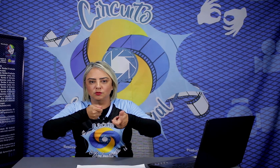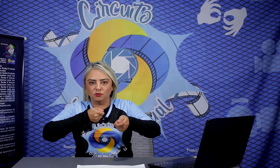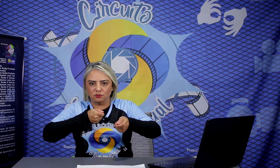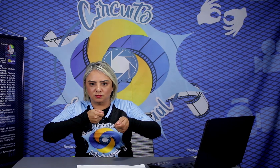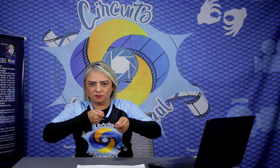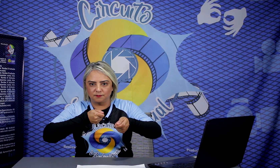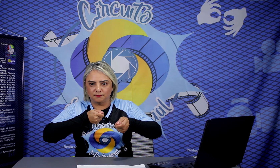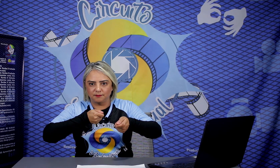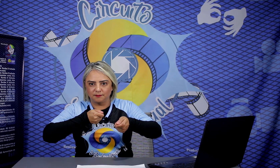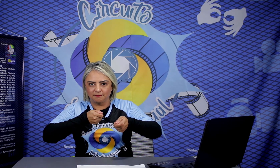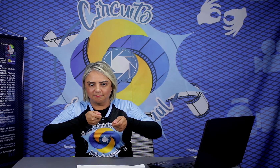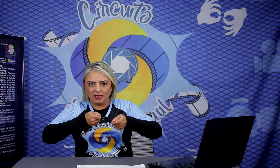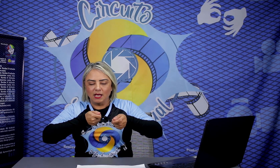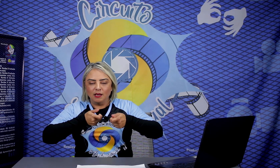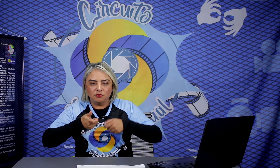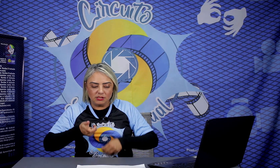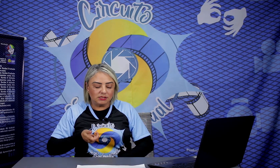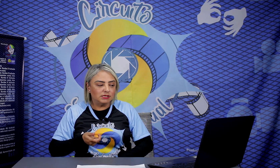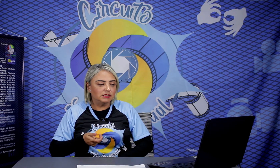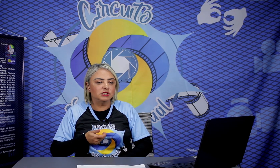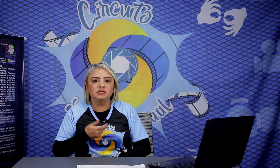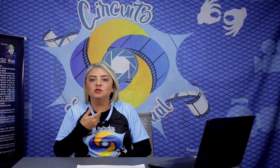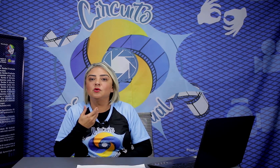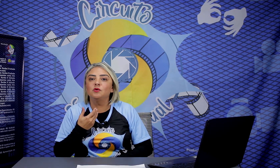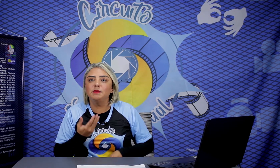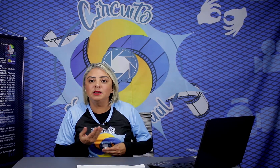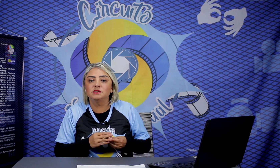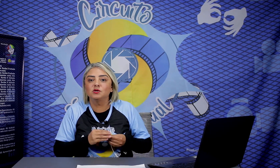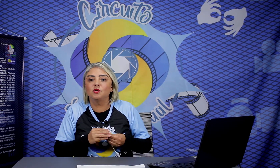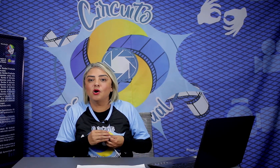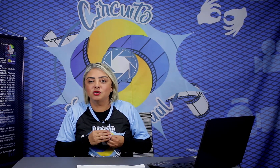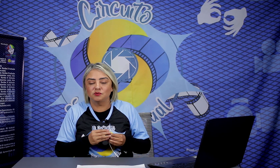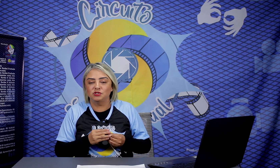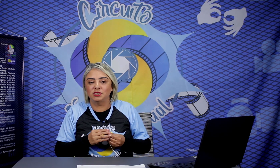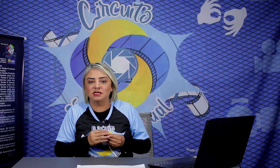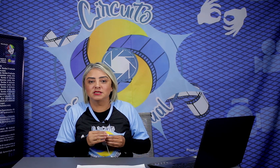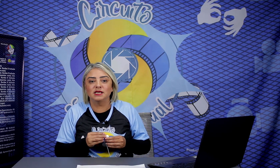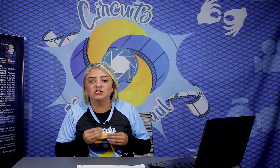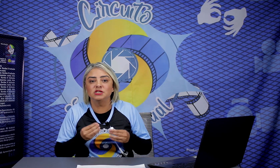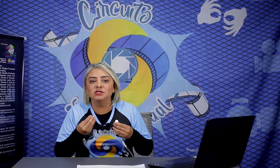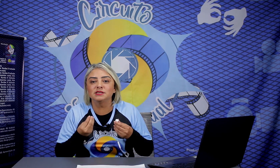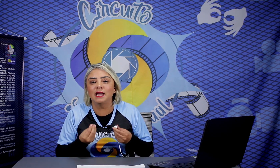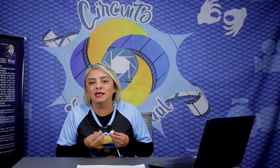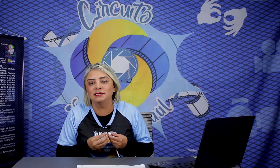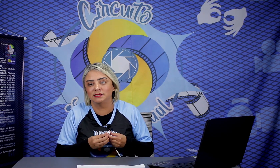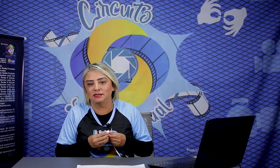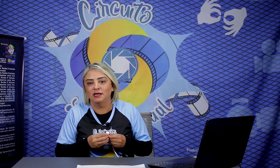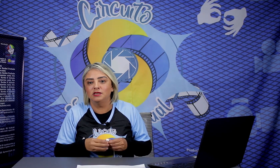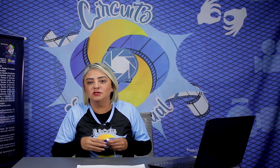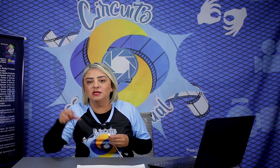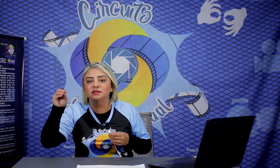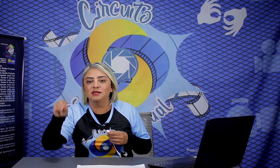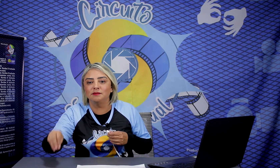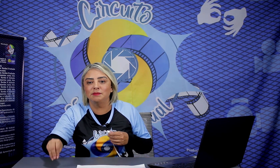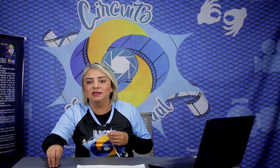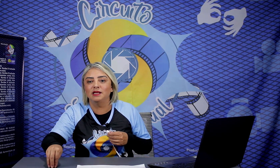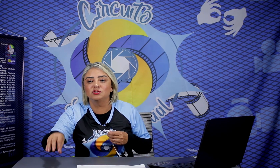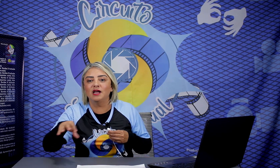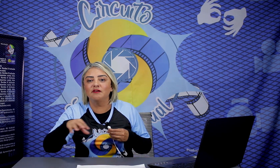outro. Por isso que existe esse documento, esse código de éticas que a gente esquece. Isso tem que ser material de gaveta,